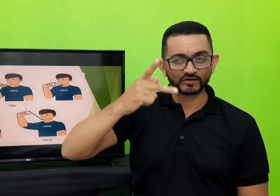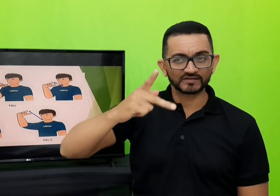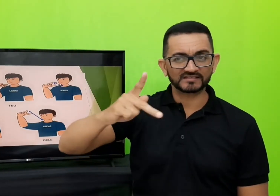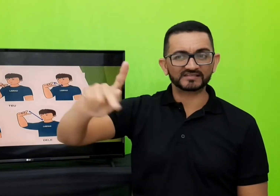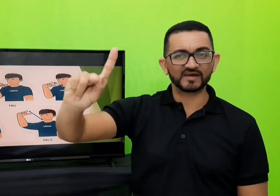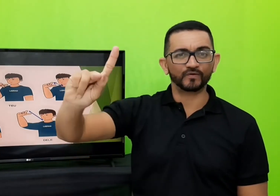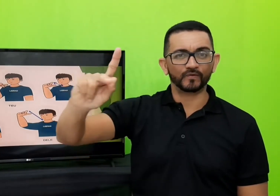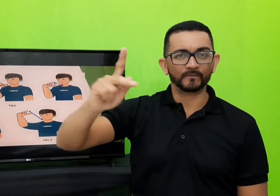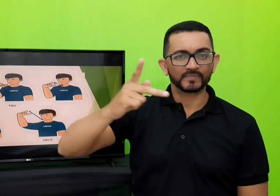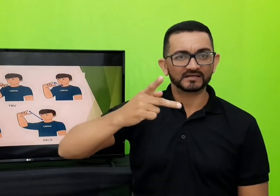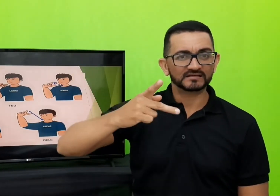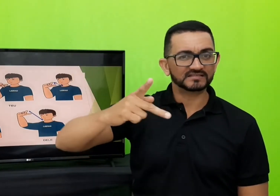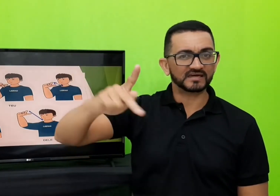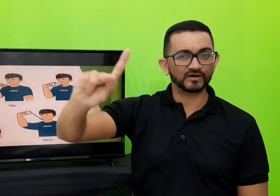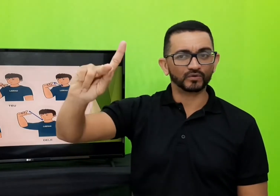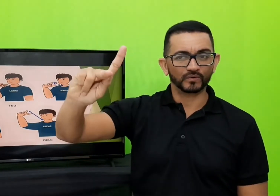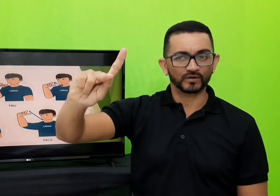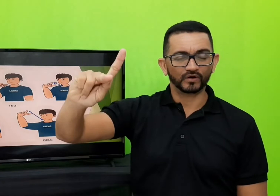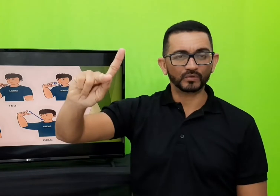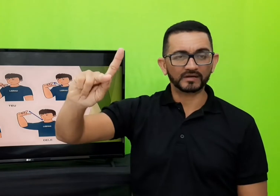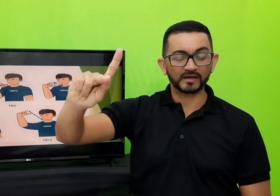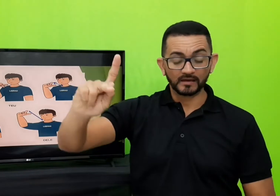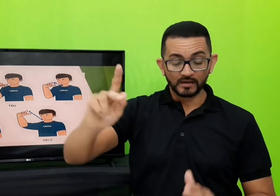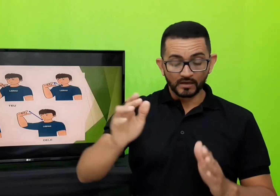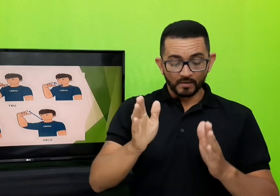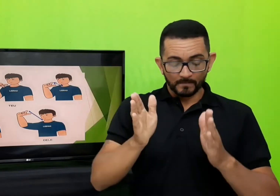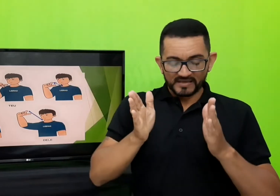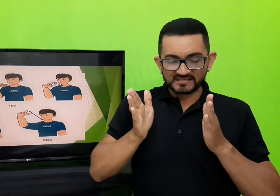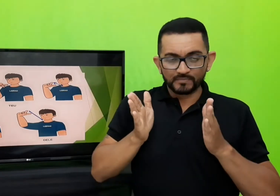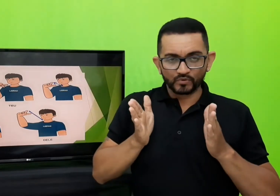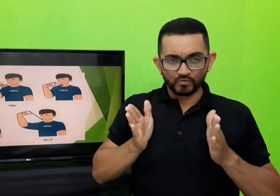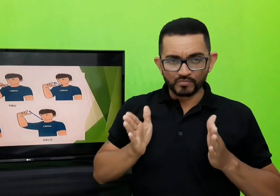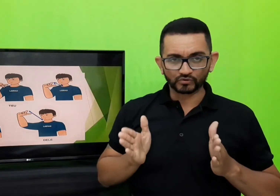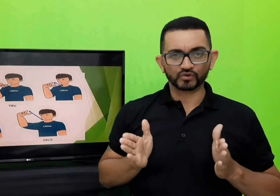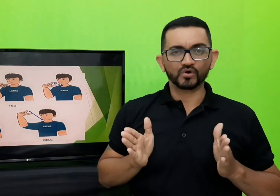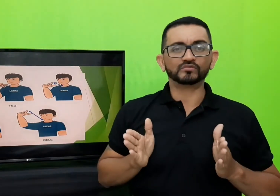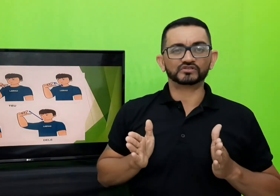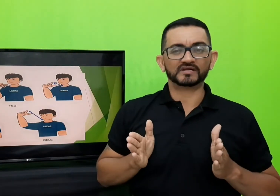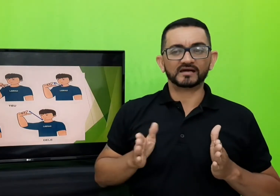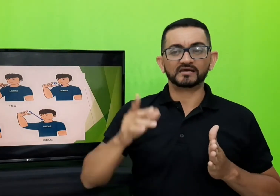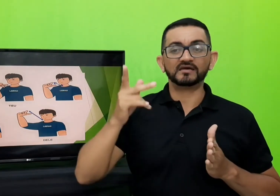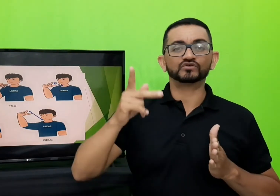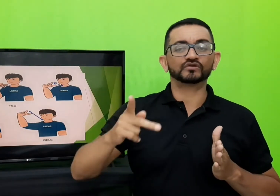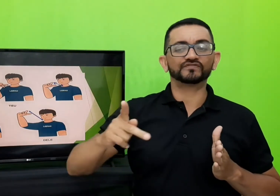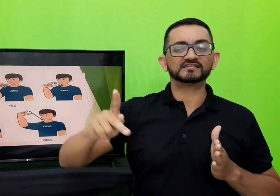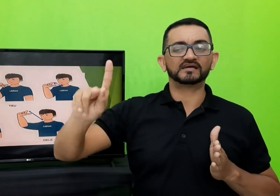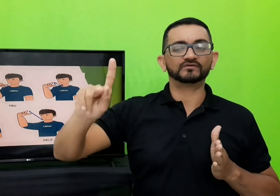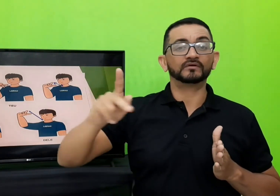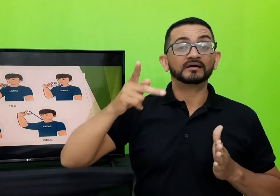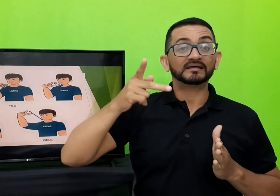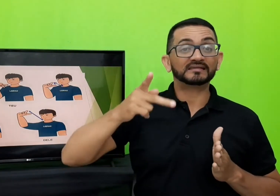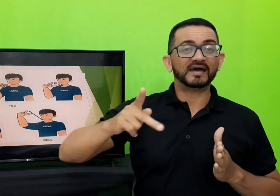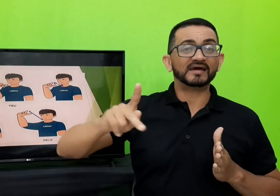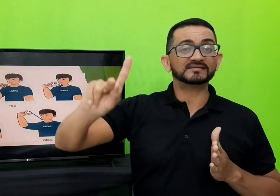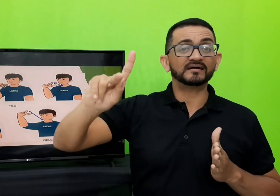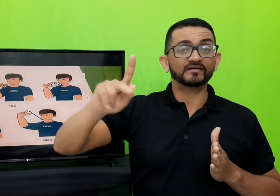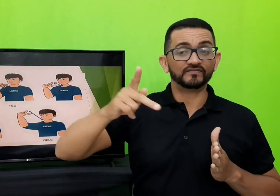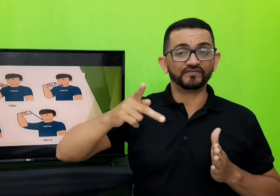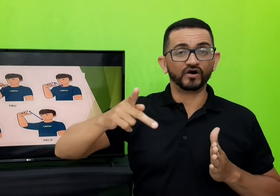sinalização. Seu, ok? Percebam que o meu tronco está aqui, eu estou fazendo dessa